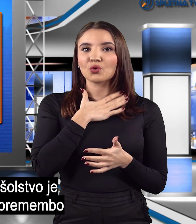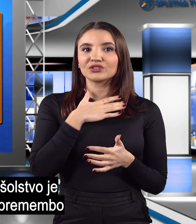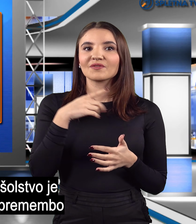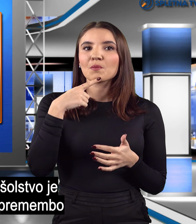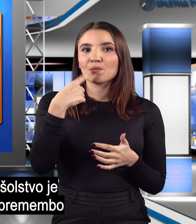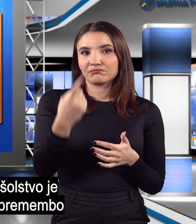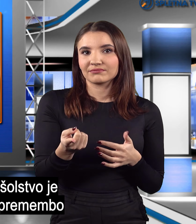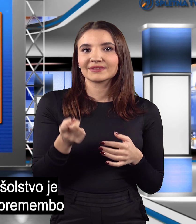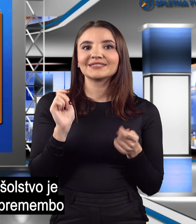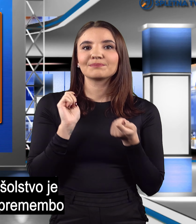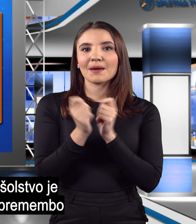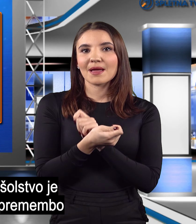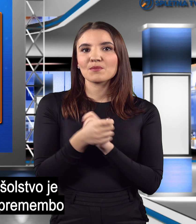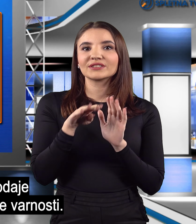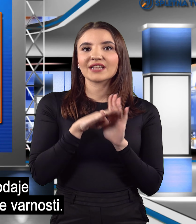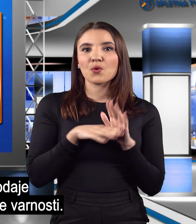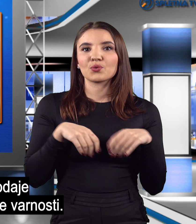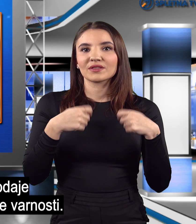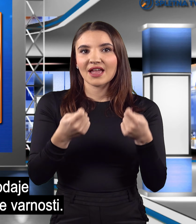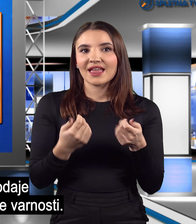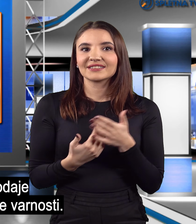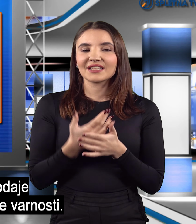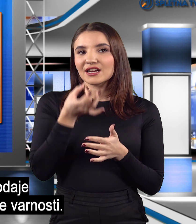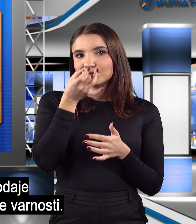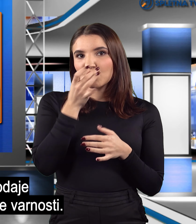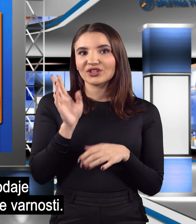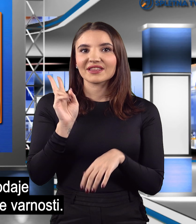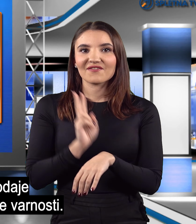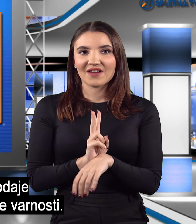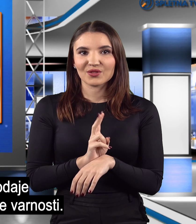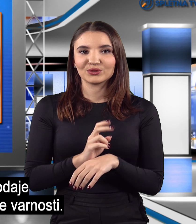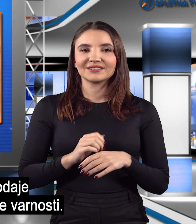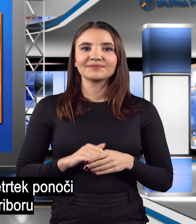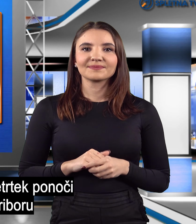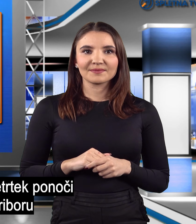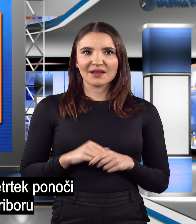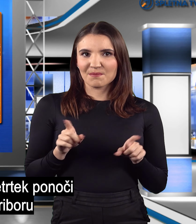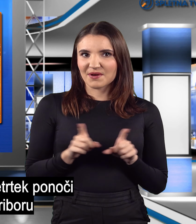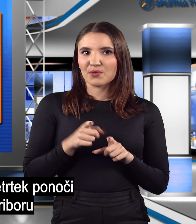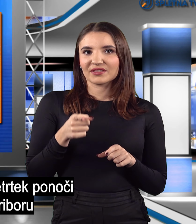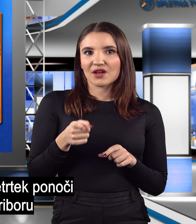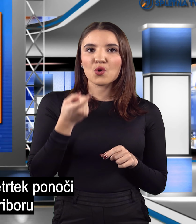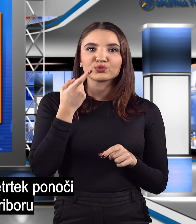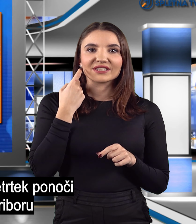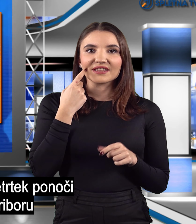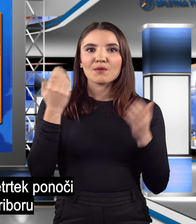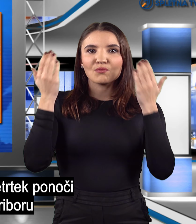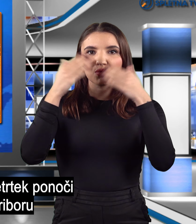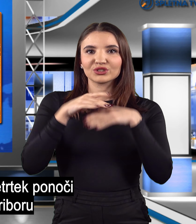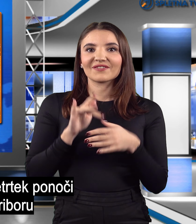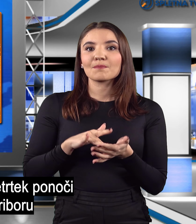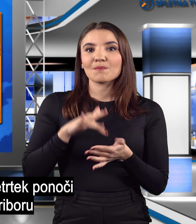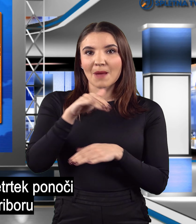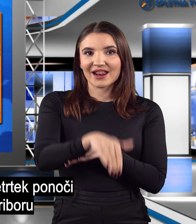zaščite. Minister za šolstvo je napovedal spremembo zakonodaje za izboljšanje varnosti. Prav tako v četrtek ponoči je v